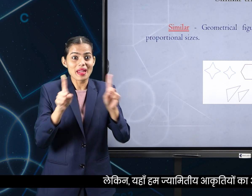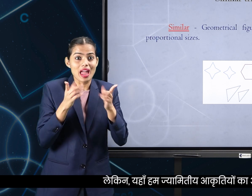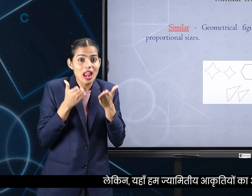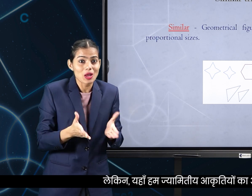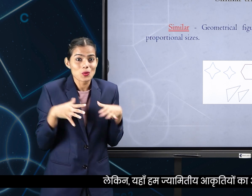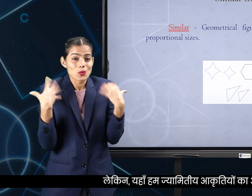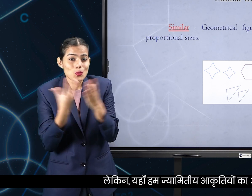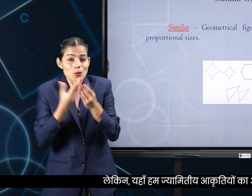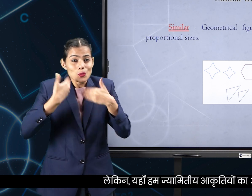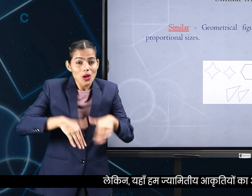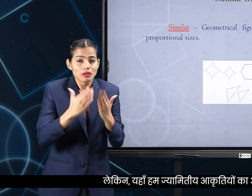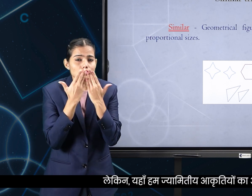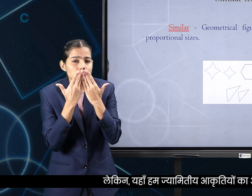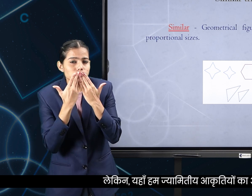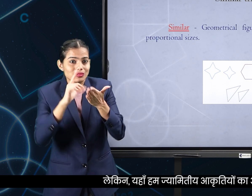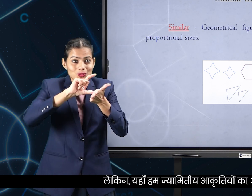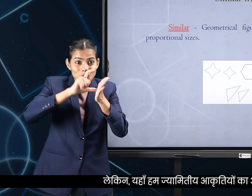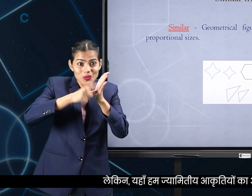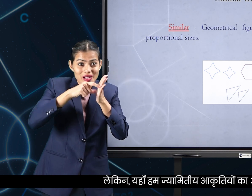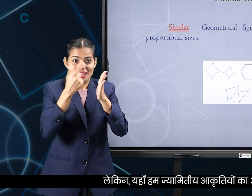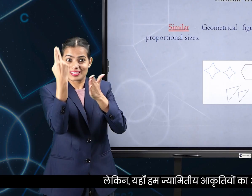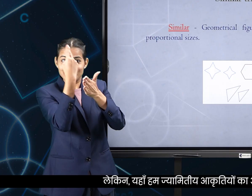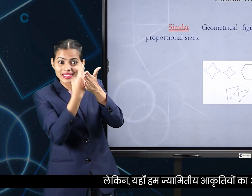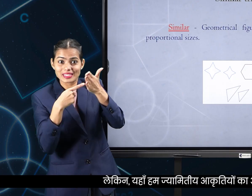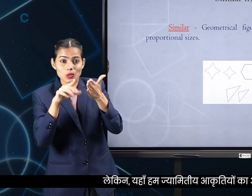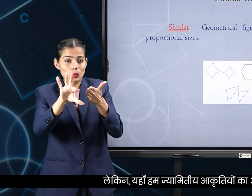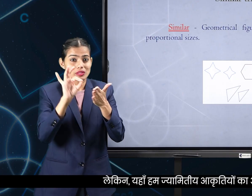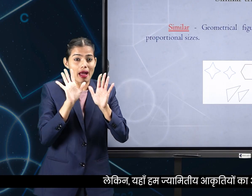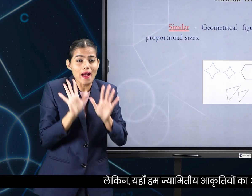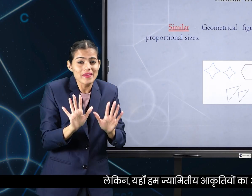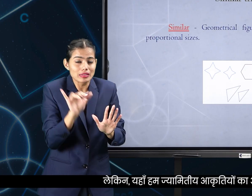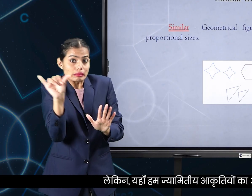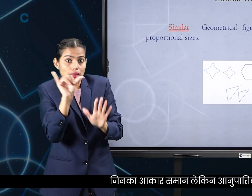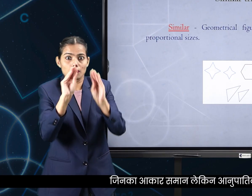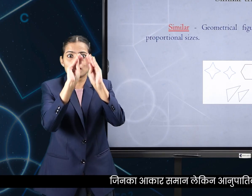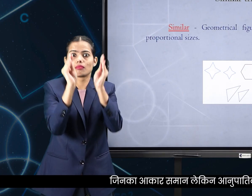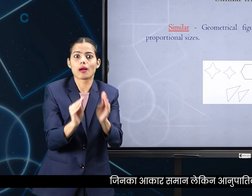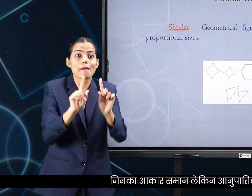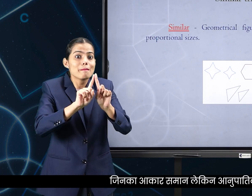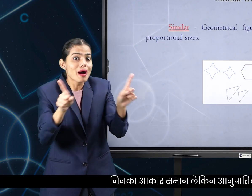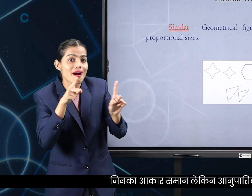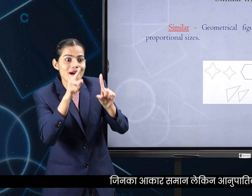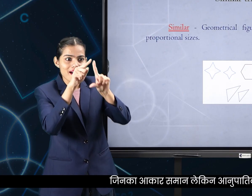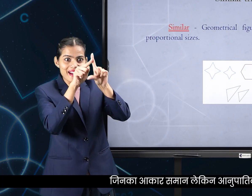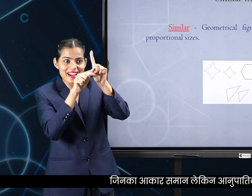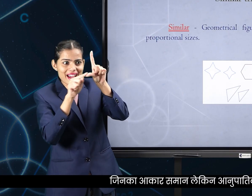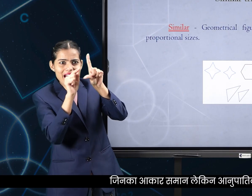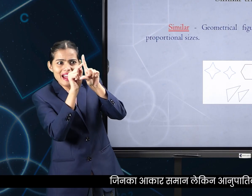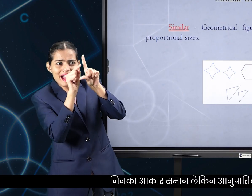लेकिन यहाँ हम ज्यामितीय आकृतियों का अध्ययन करेंगे जिनका आकार समान